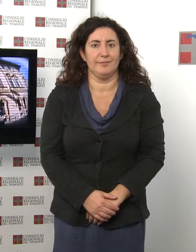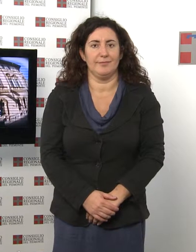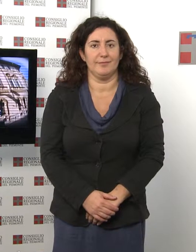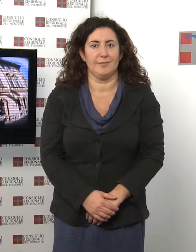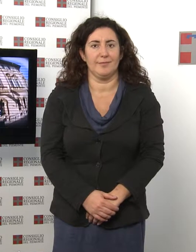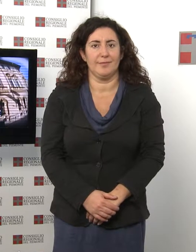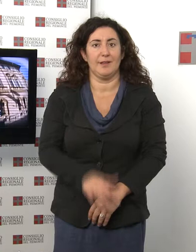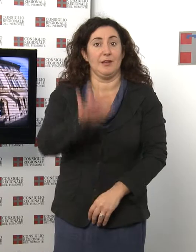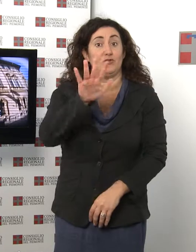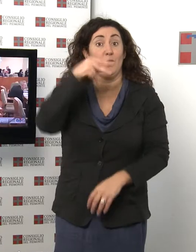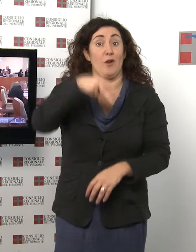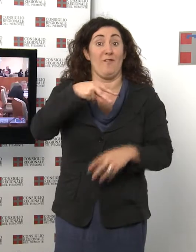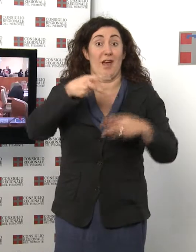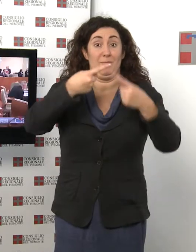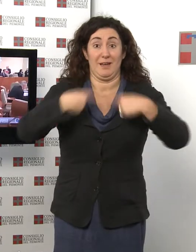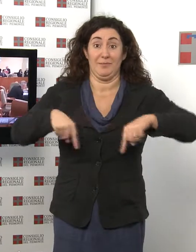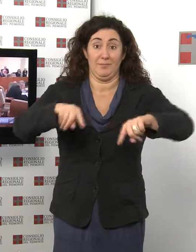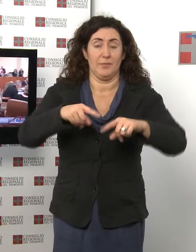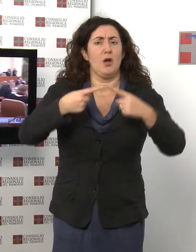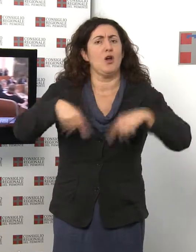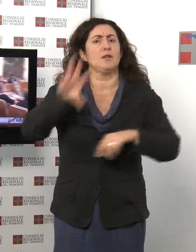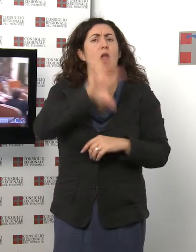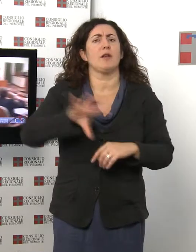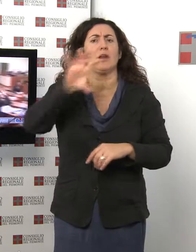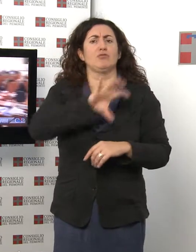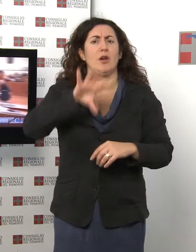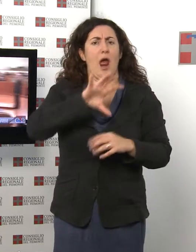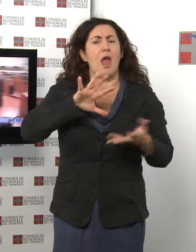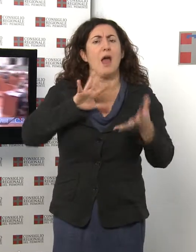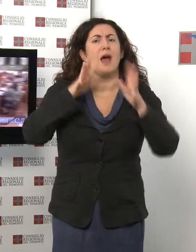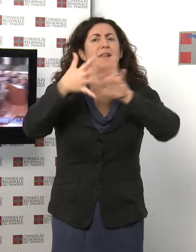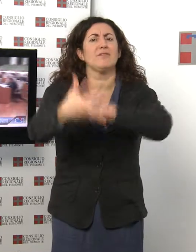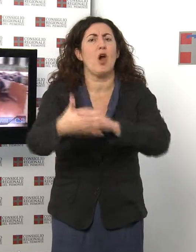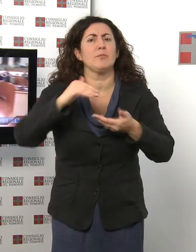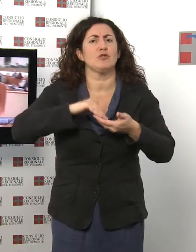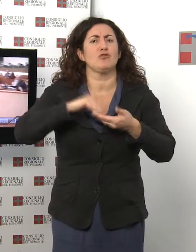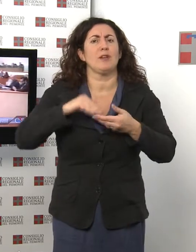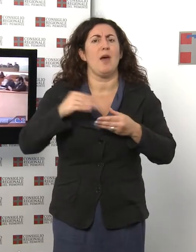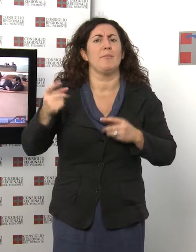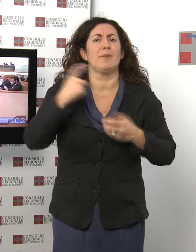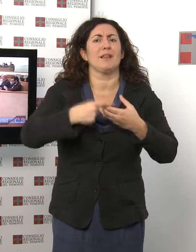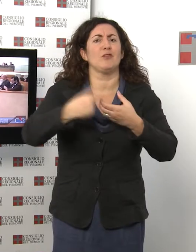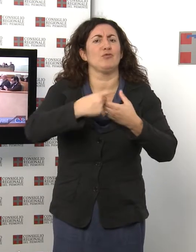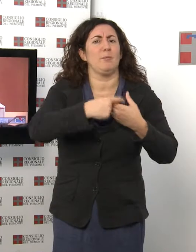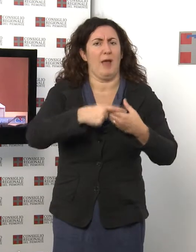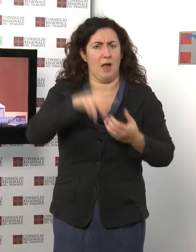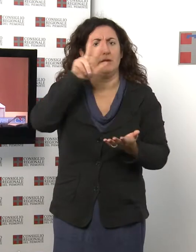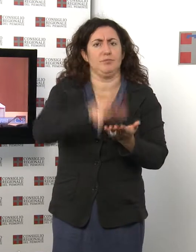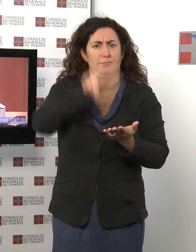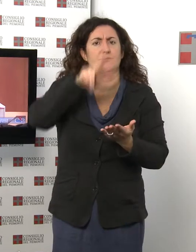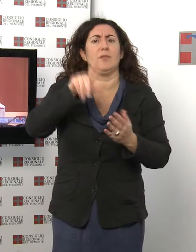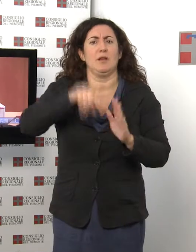La seduta del 5 novembre. Il Consiglio regionale ha approvato la riforma delle società partecipate, una modifica allo statuto